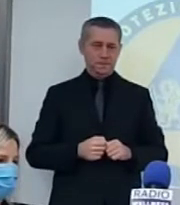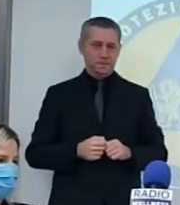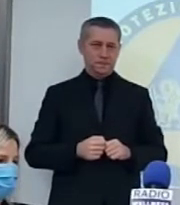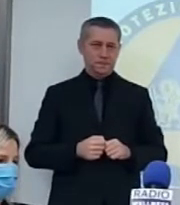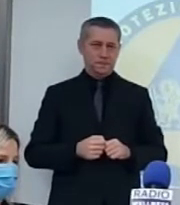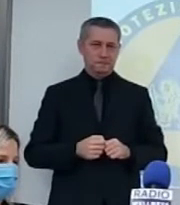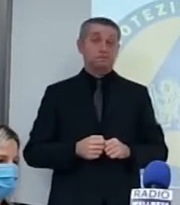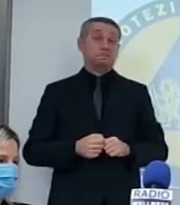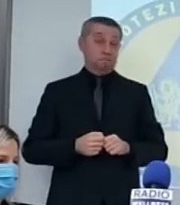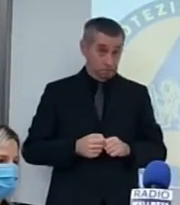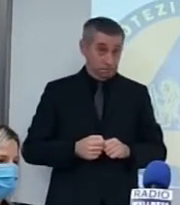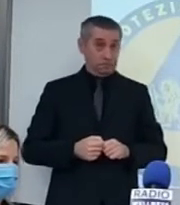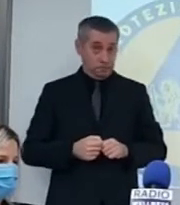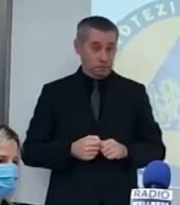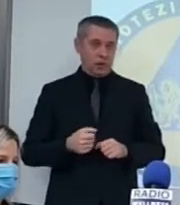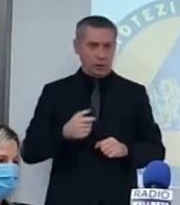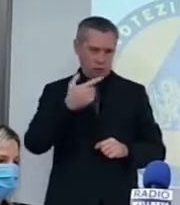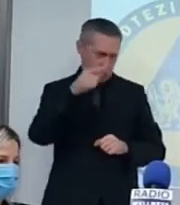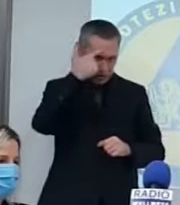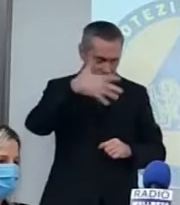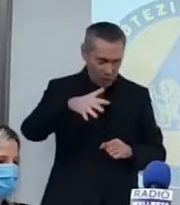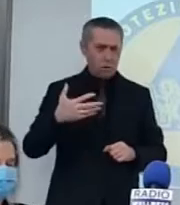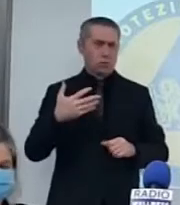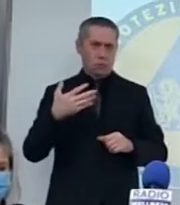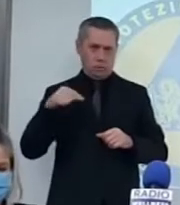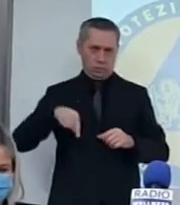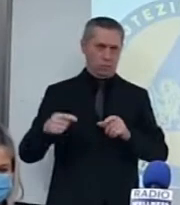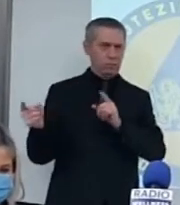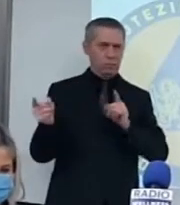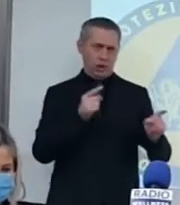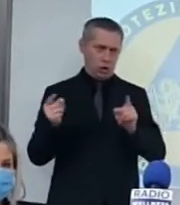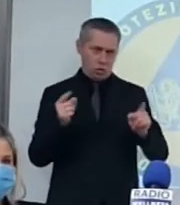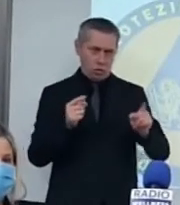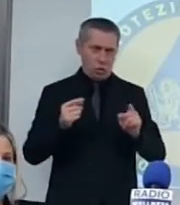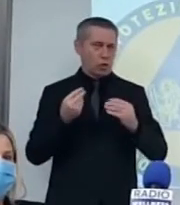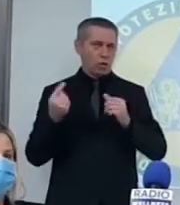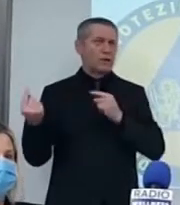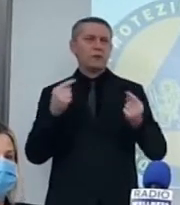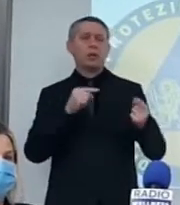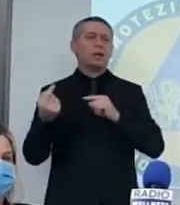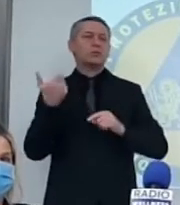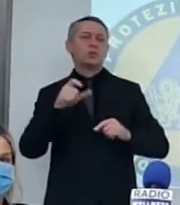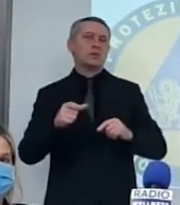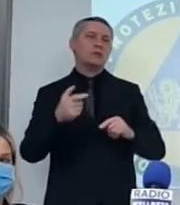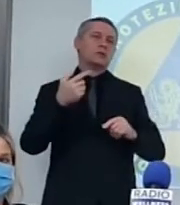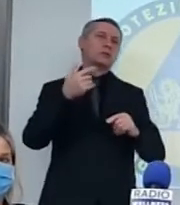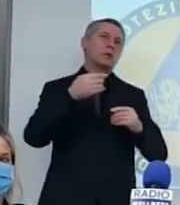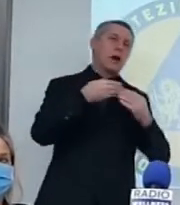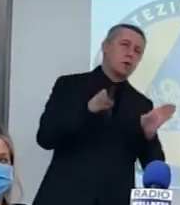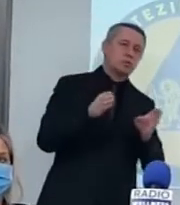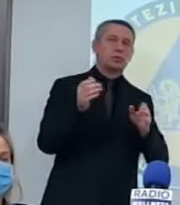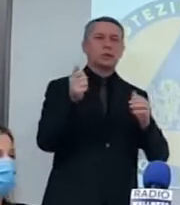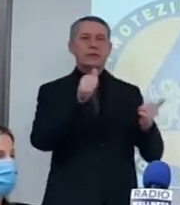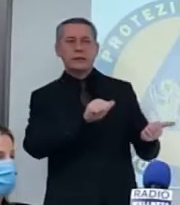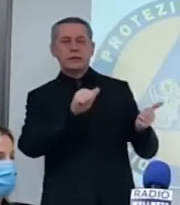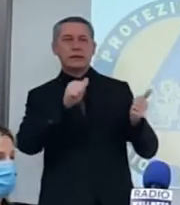c'è molto dibattito come sapete in queste in queste ore rispetto alle aperture perché si va se c'è una